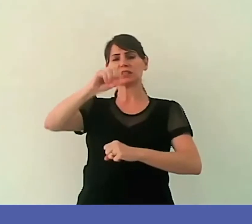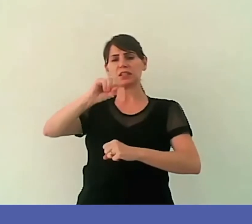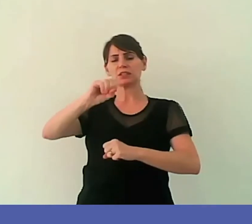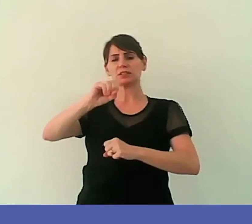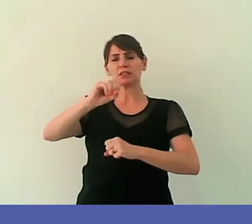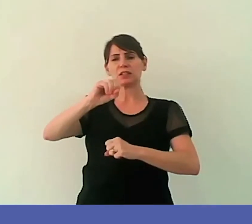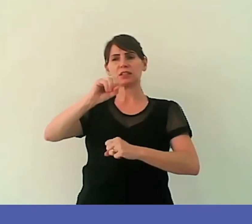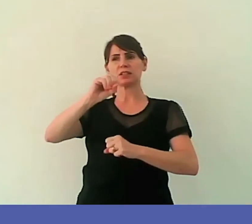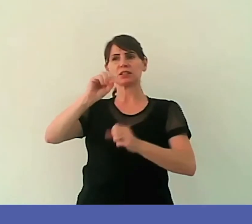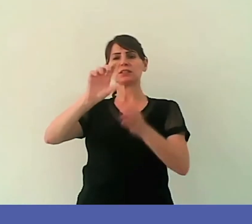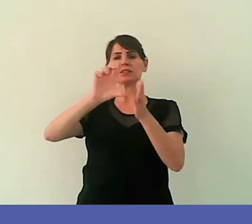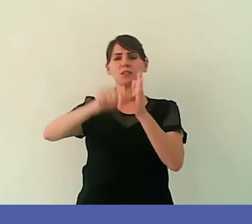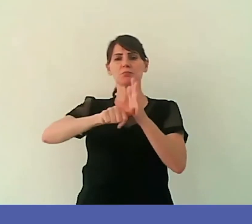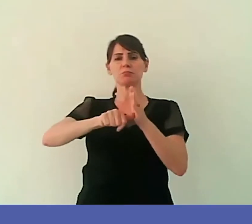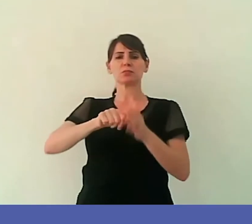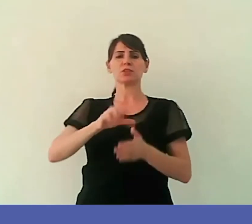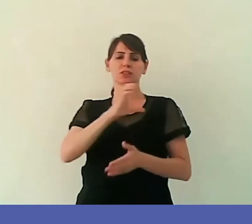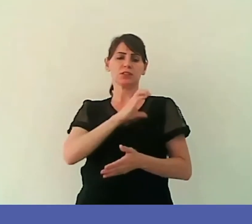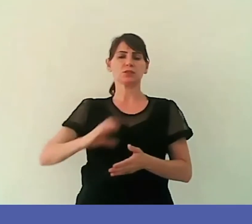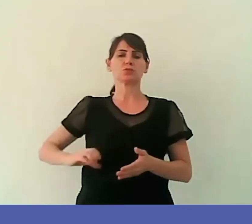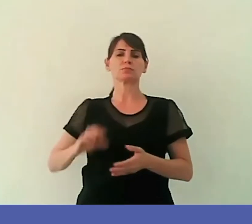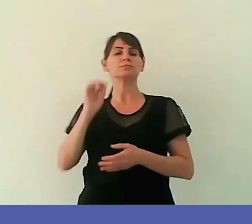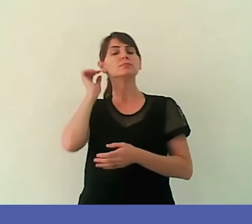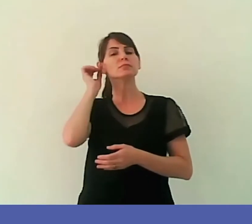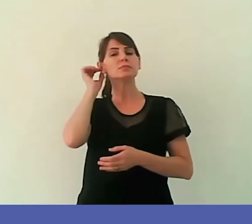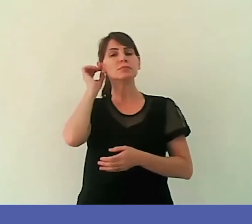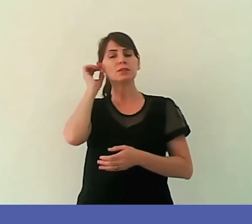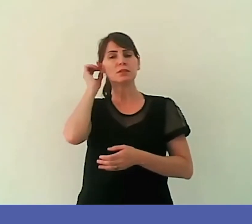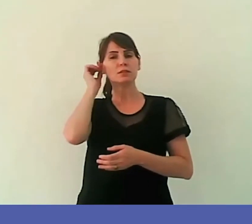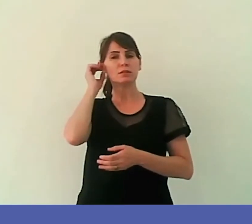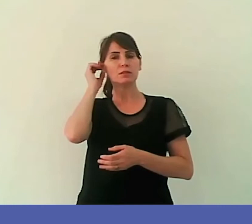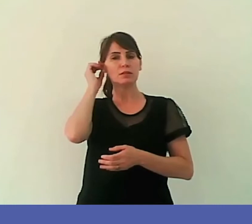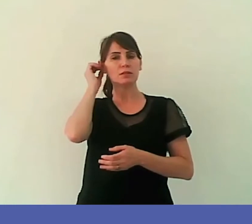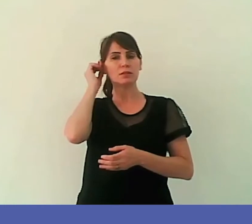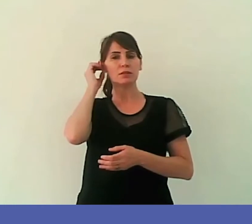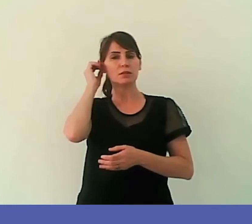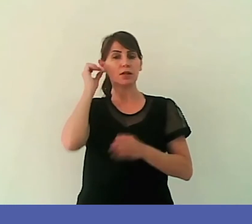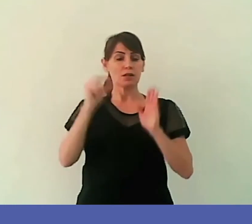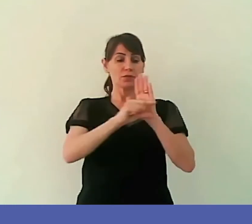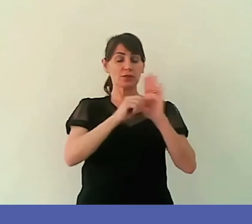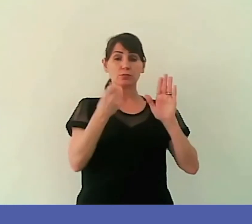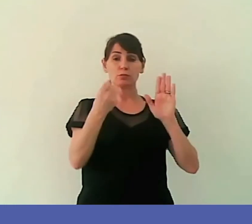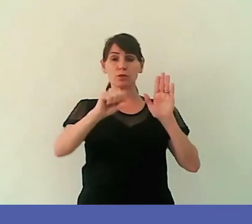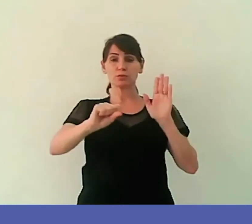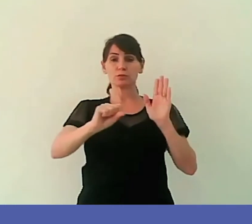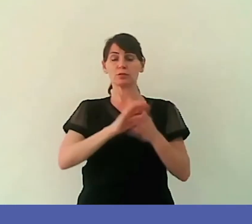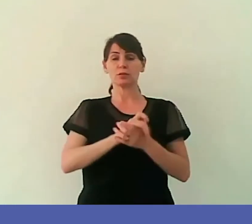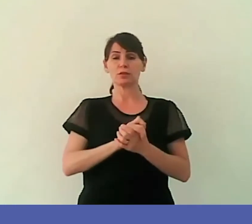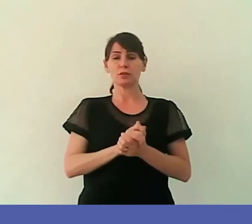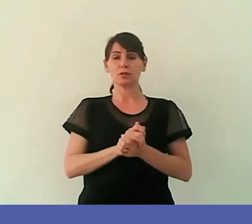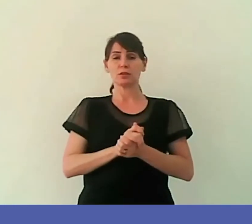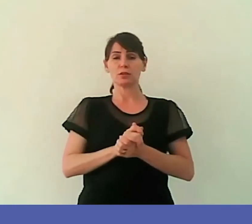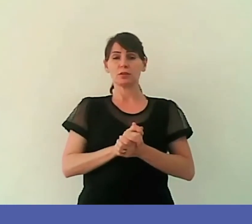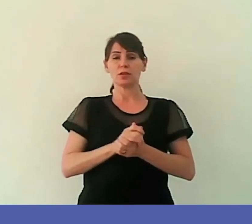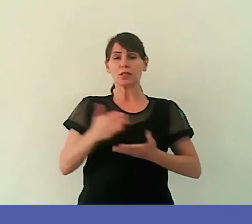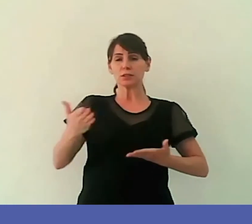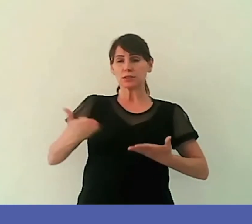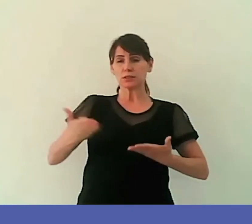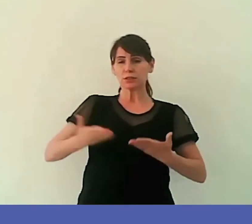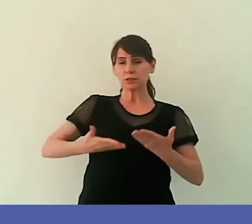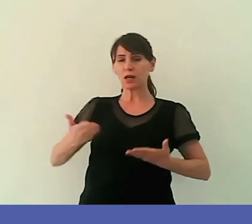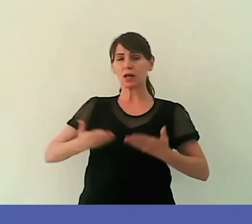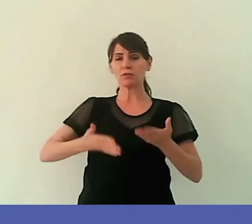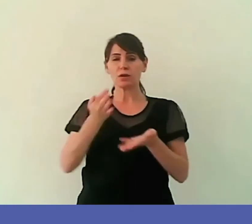Jerusalém. Então, versículo 8 diz assim: então disse aos seus servos: está pronta a